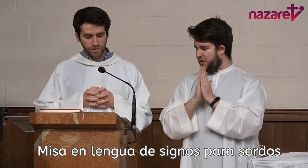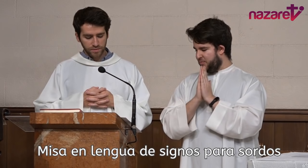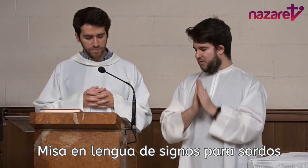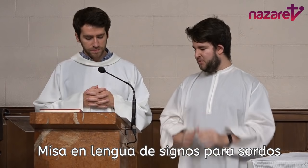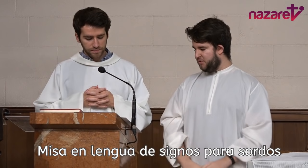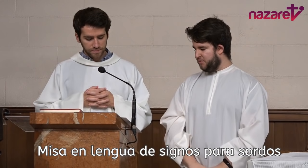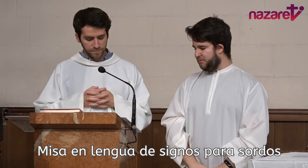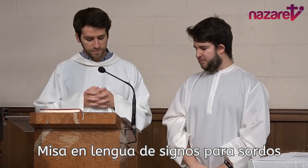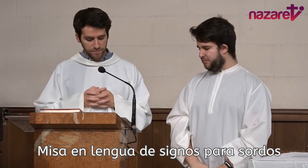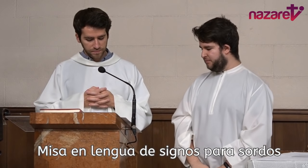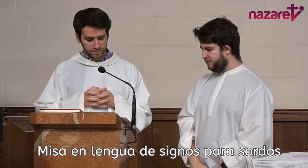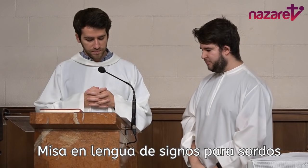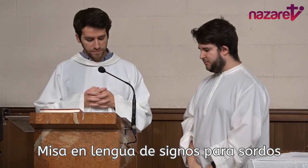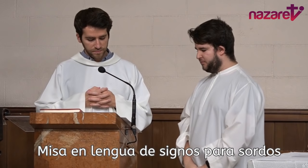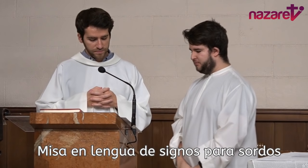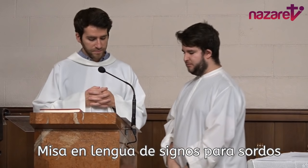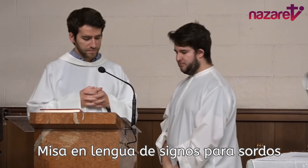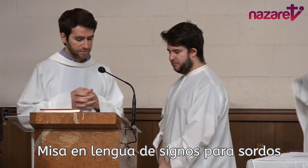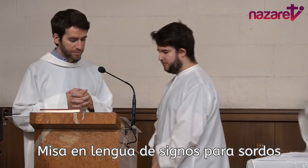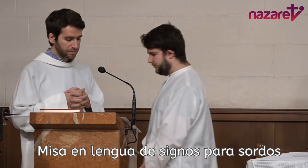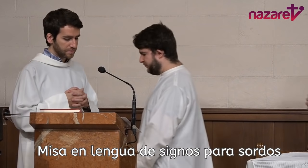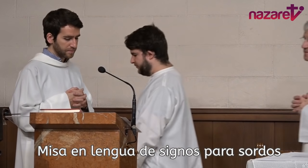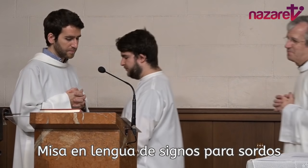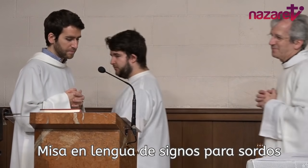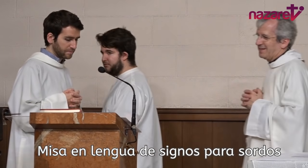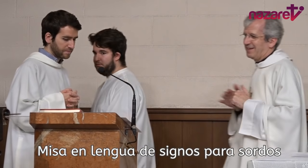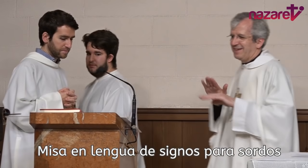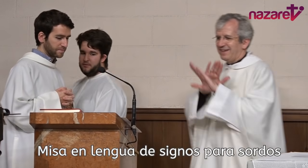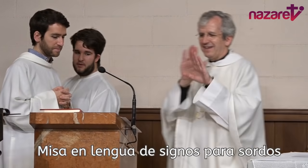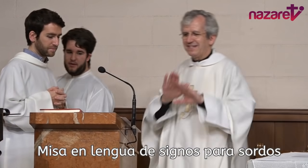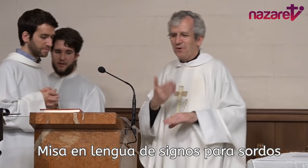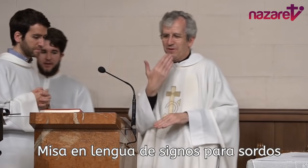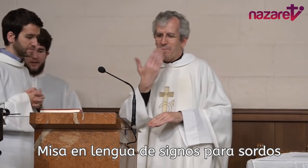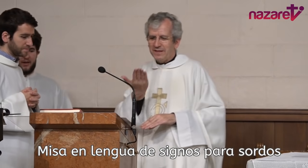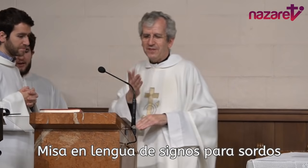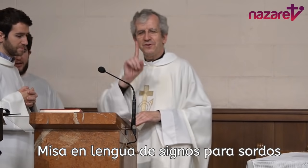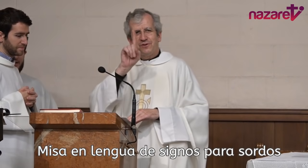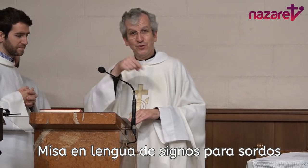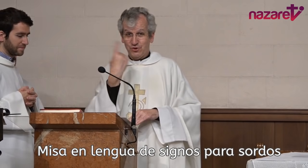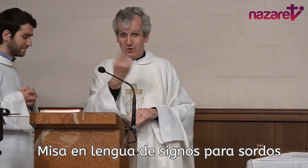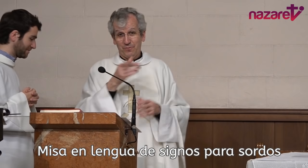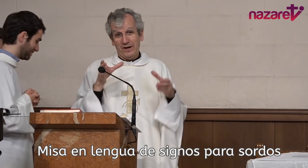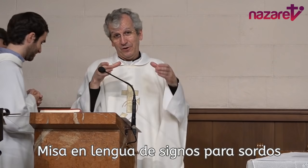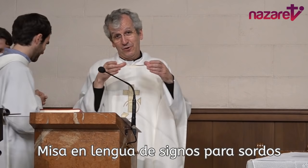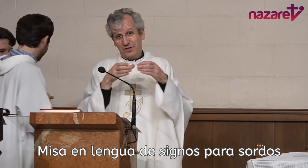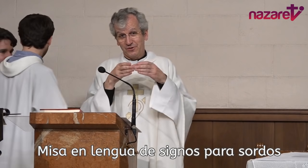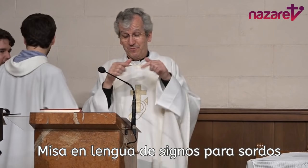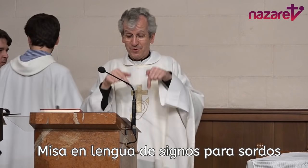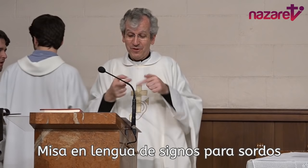Oremos. Jesús resucitado, escúchanos. Esta última petición no solo para los que nos hemos reunido,